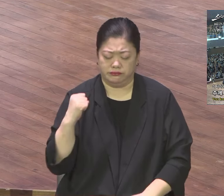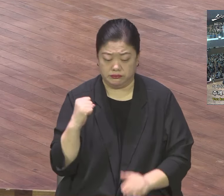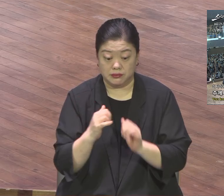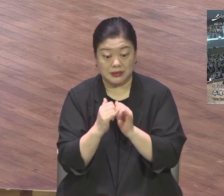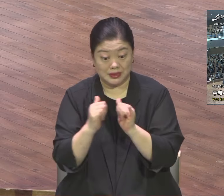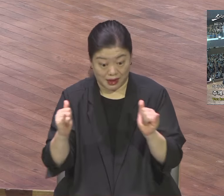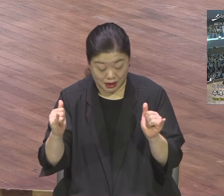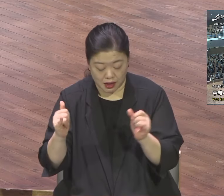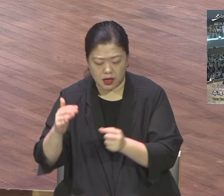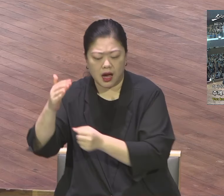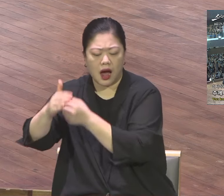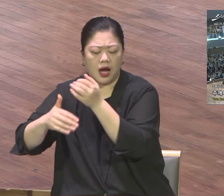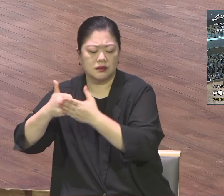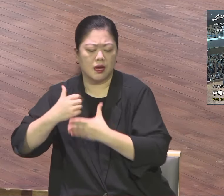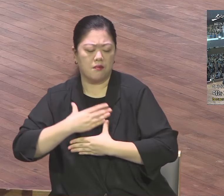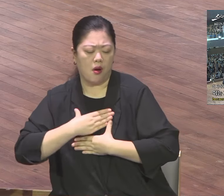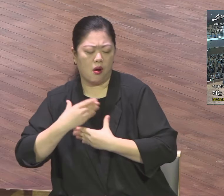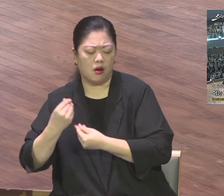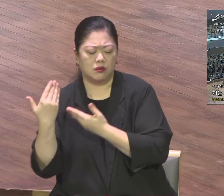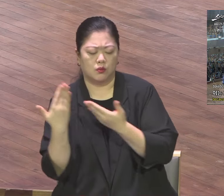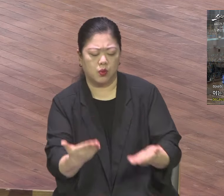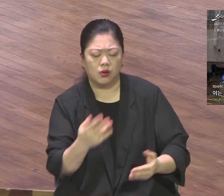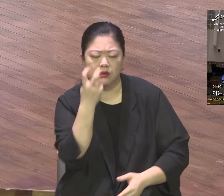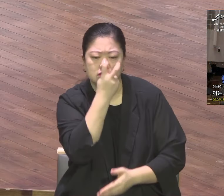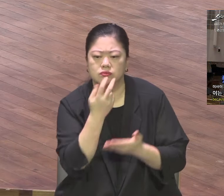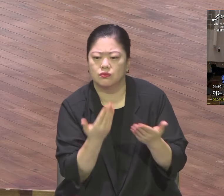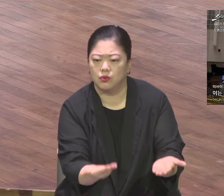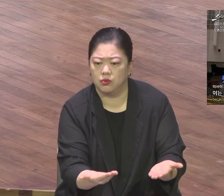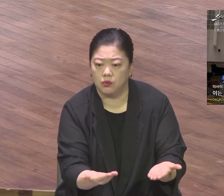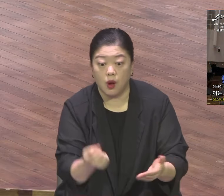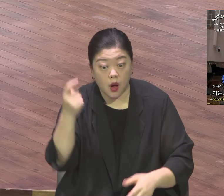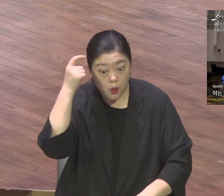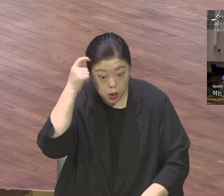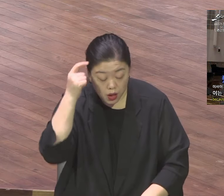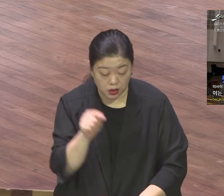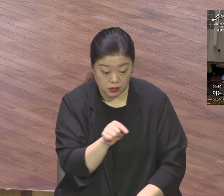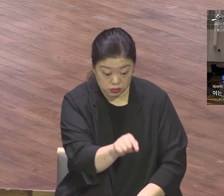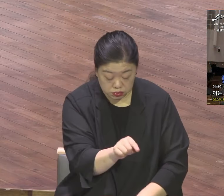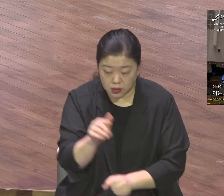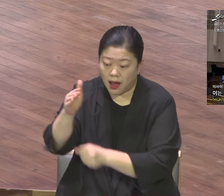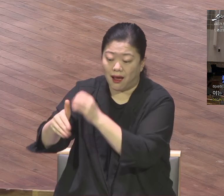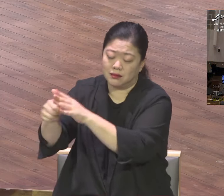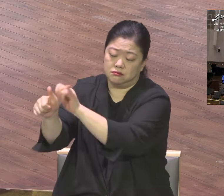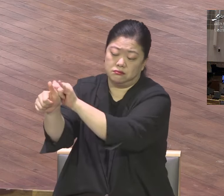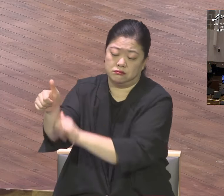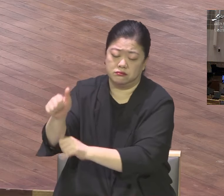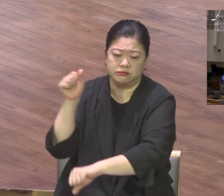평강하고 평강하도록 지키시리니 이는 그가 주를 신뢰함이라.